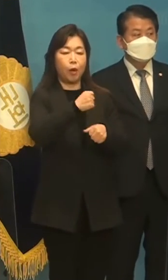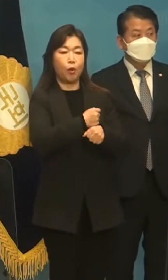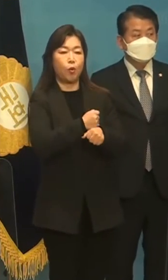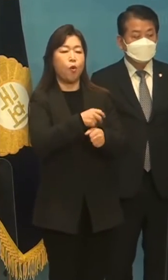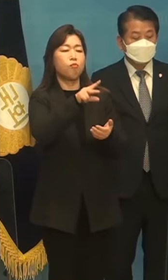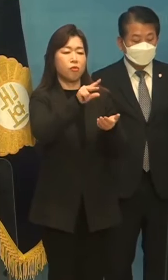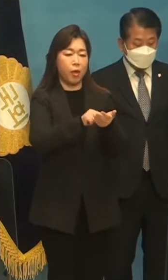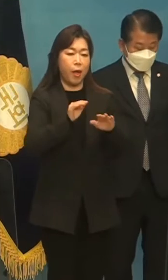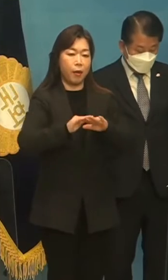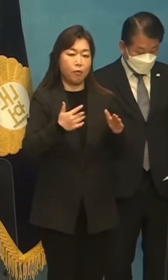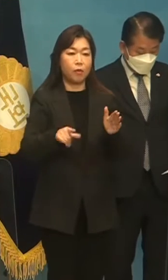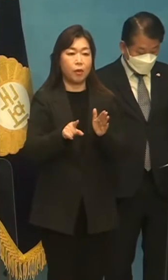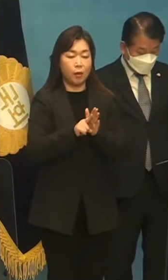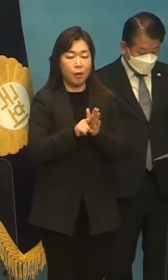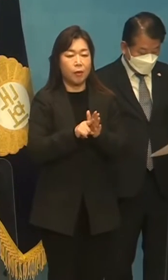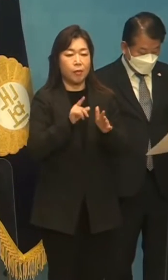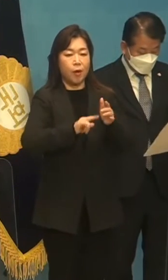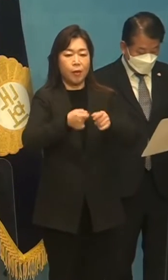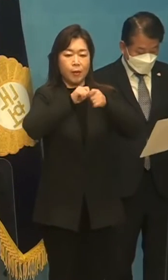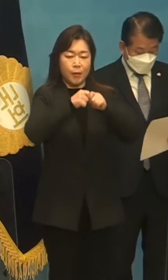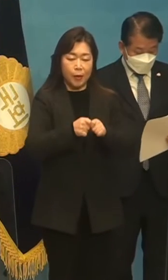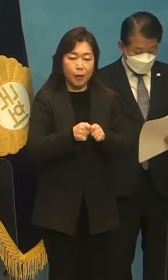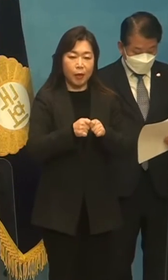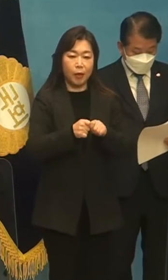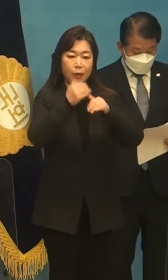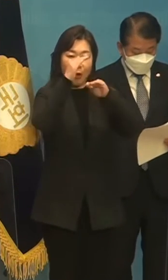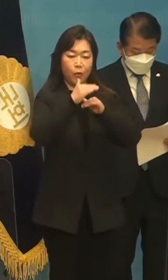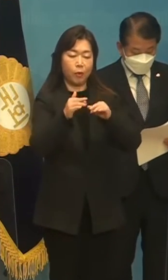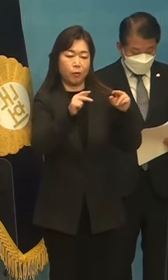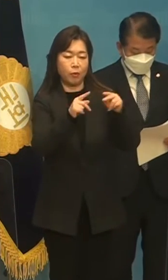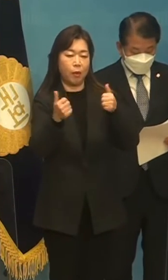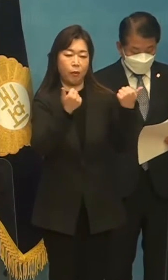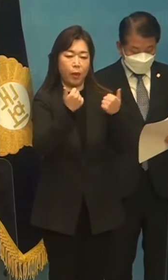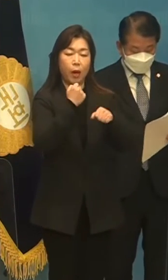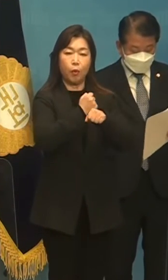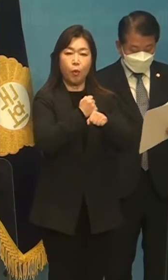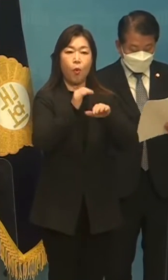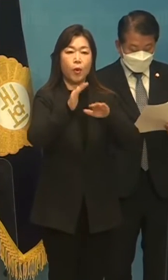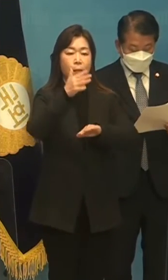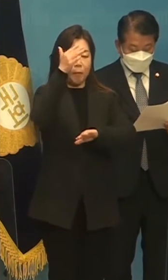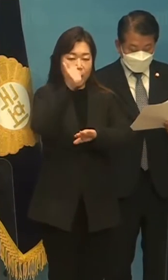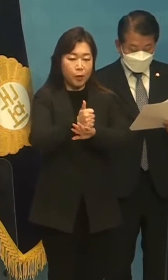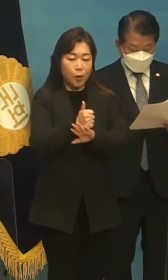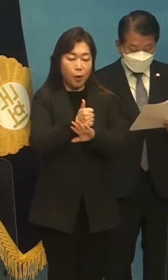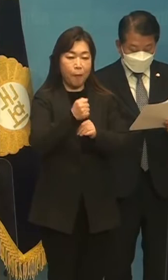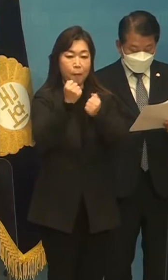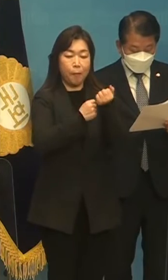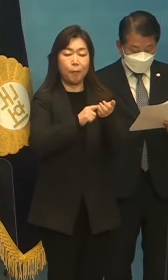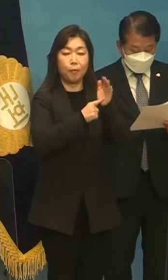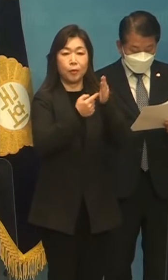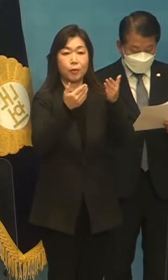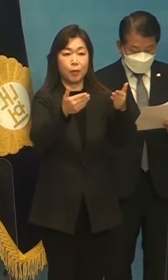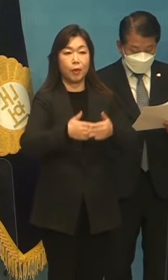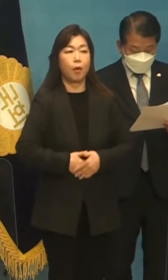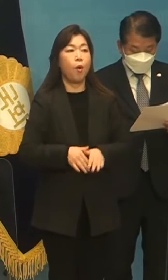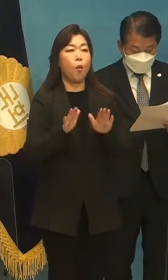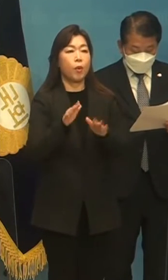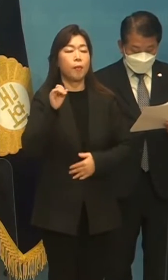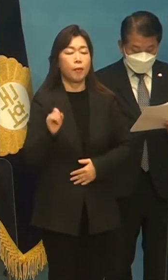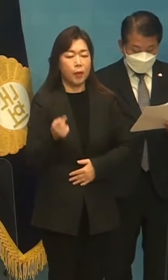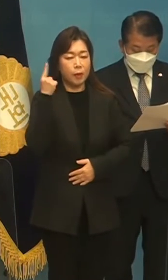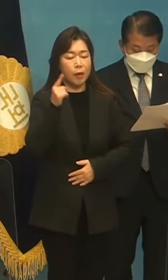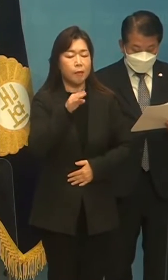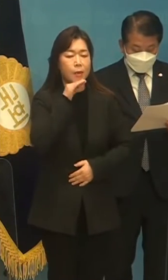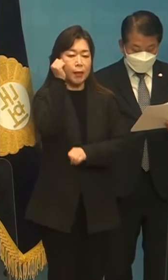대해서 불교계와 아주 자세하고 소상한 협의를 거쳐서 오늘 성명을 하게 됐습니다. 오늘을 계기로